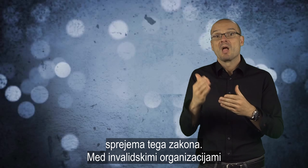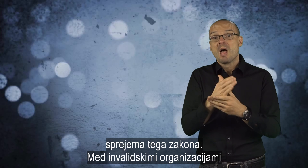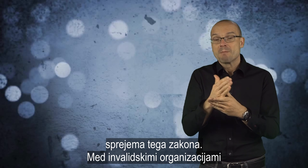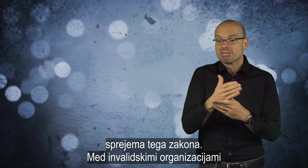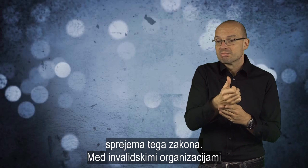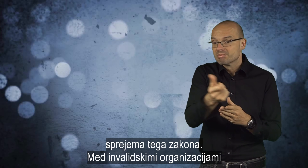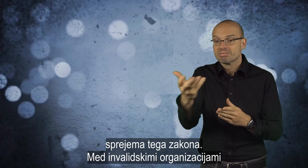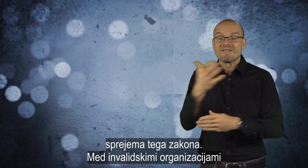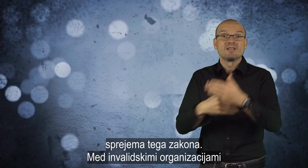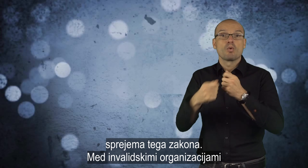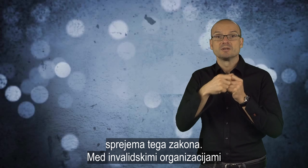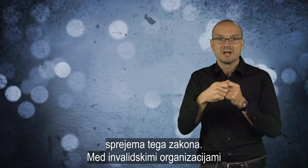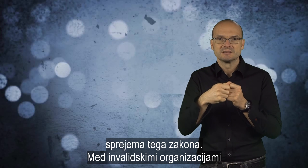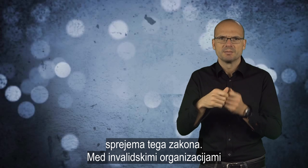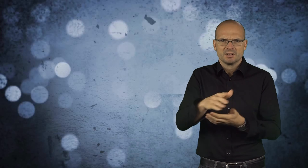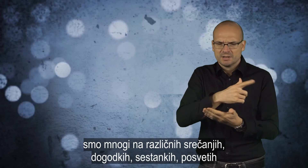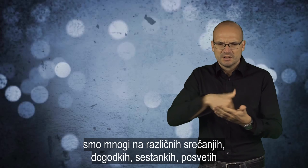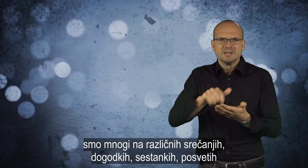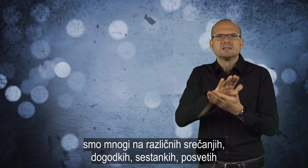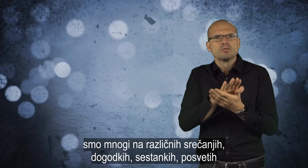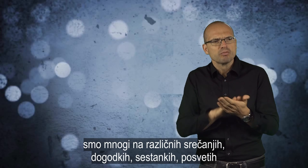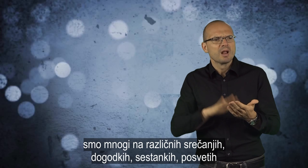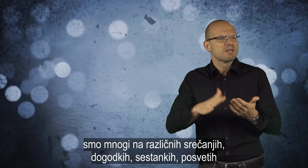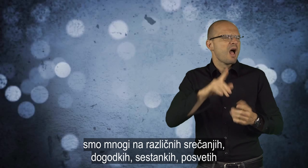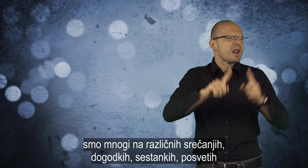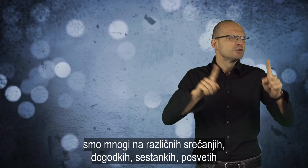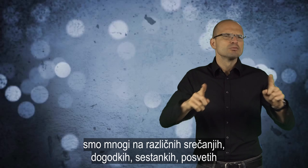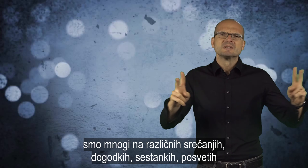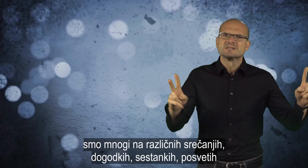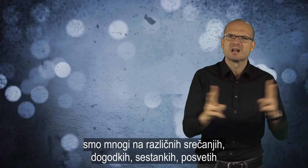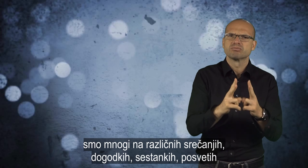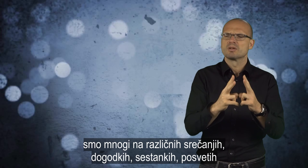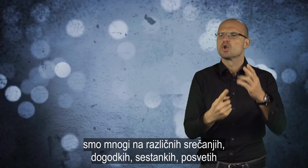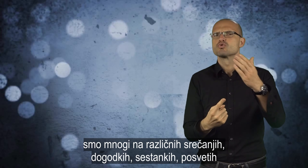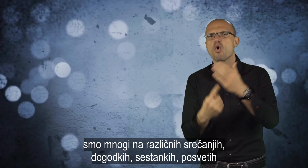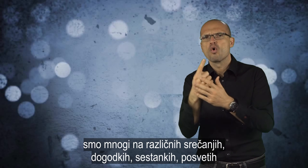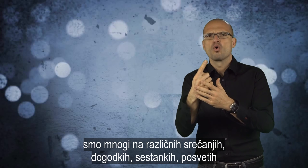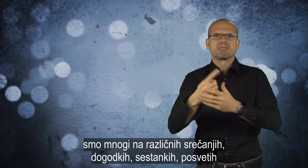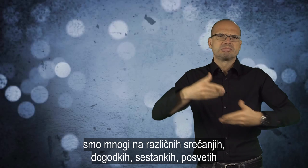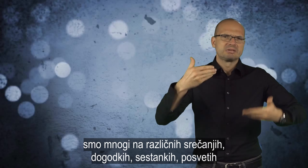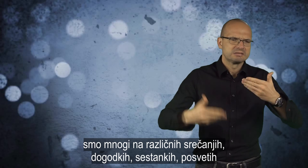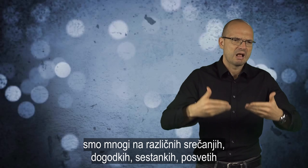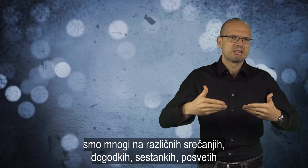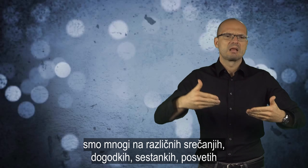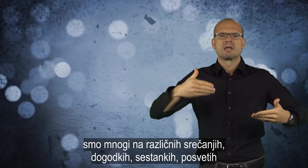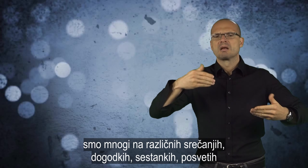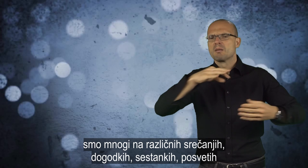Med invalidskimi organizacijami smo mnogi na različnih srečanjih, dogodkih, sestankih, posvetih